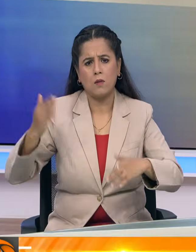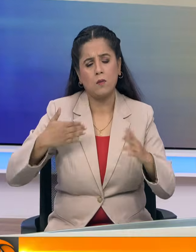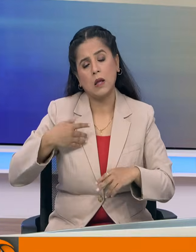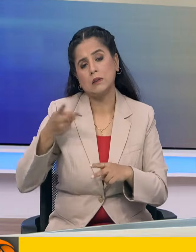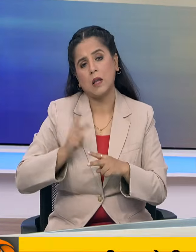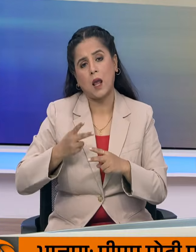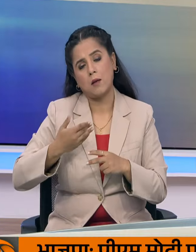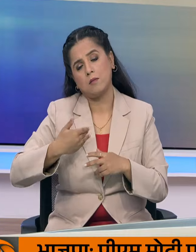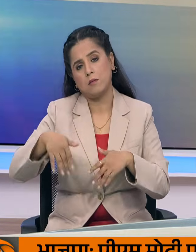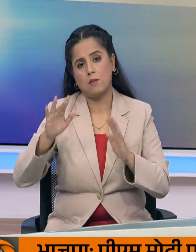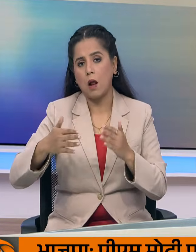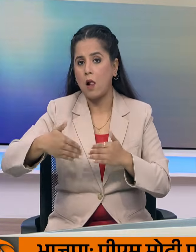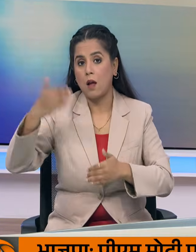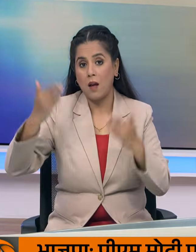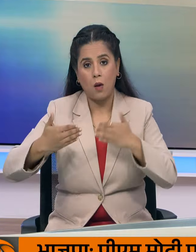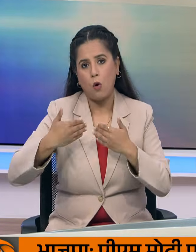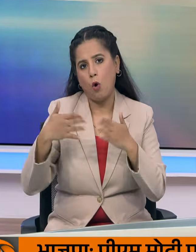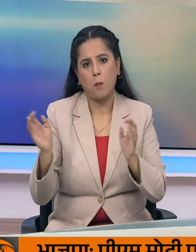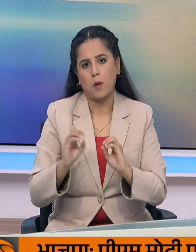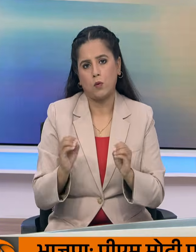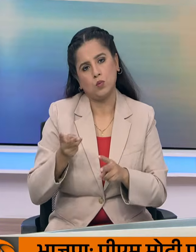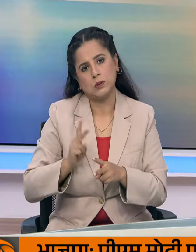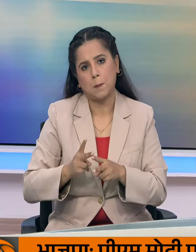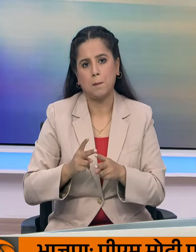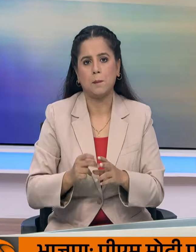जारी रखेगी।